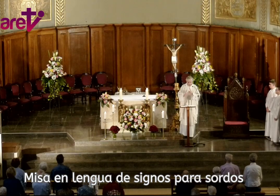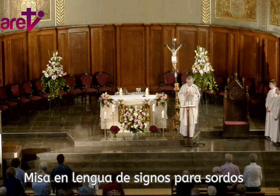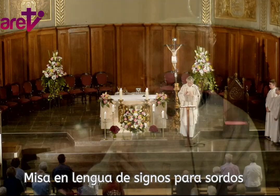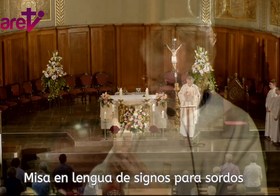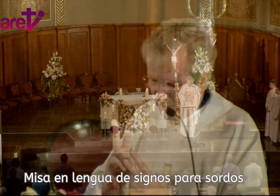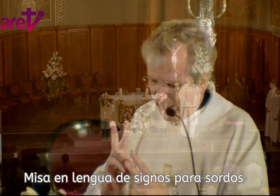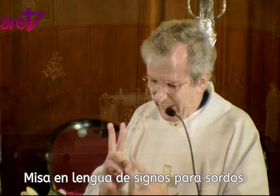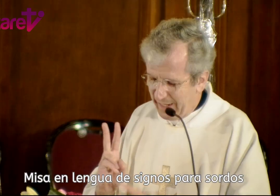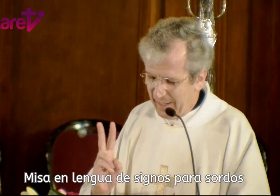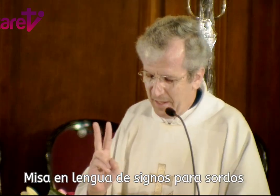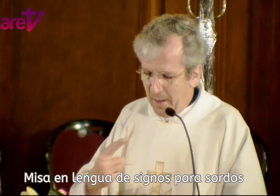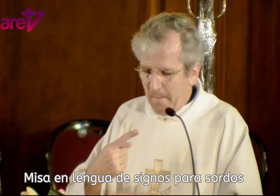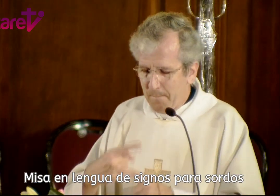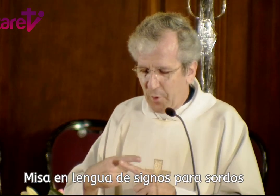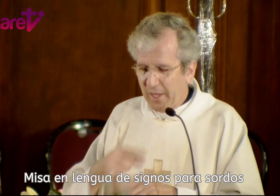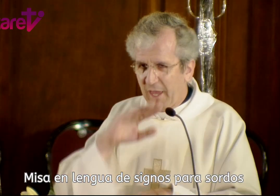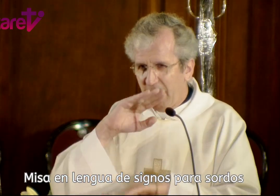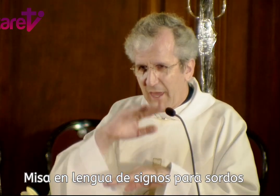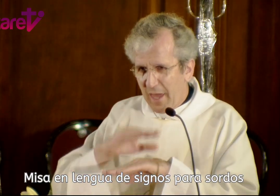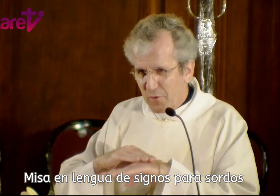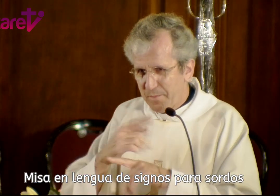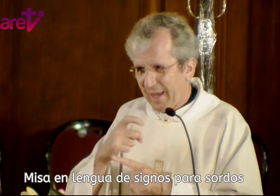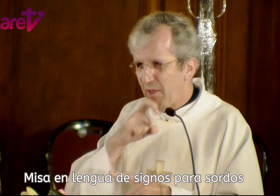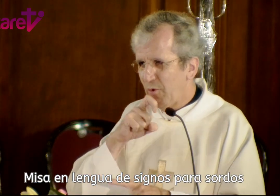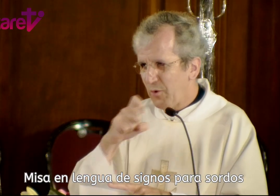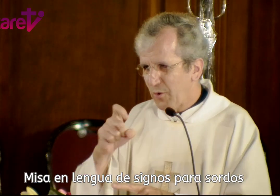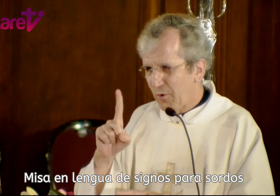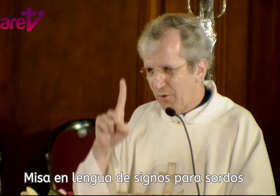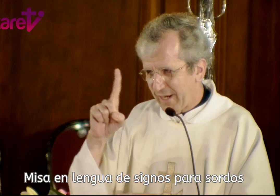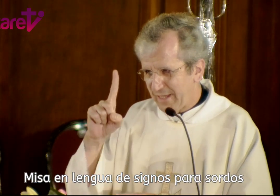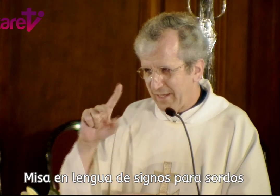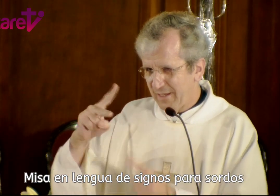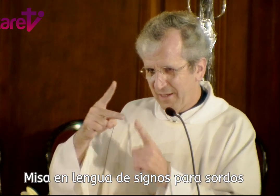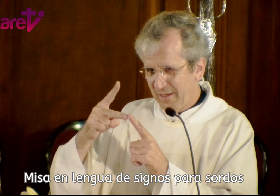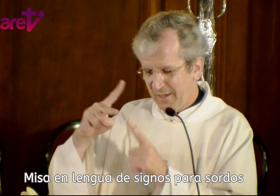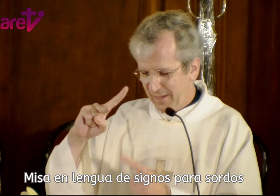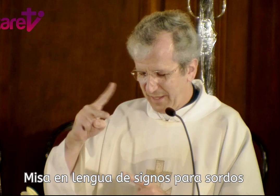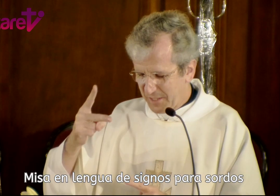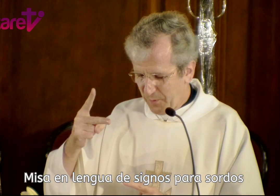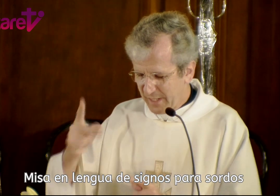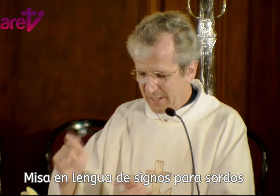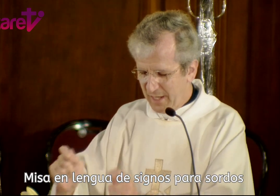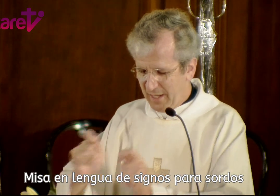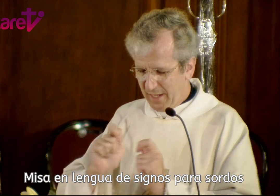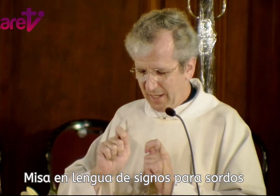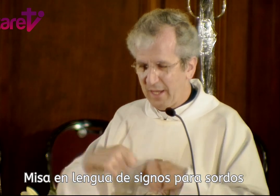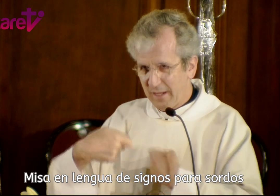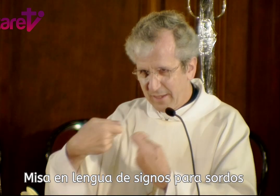Podemos responder, porque hemos pecado contra ti, y después, y